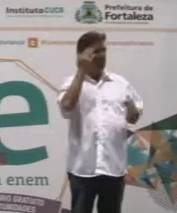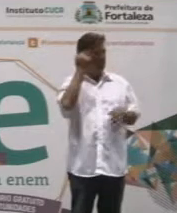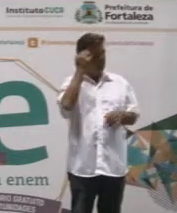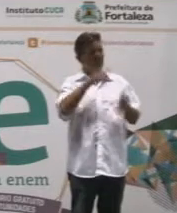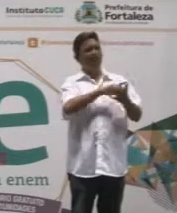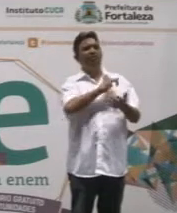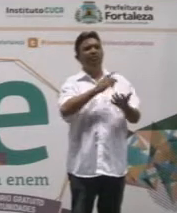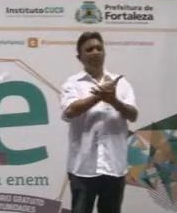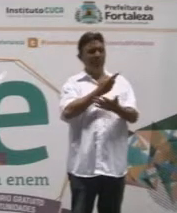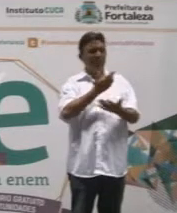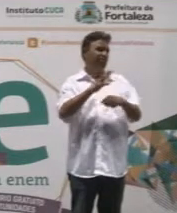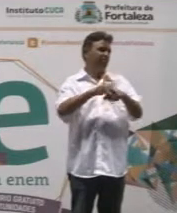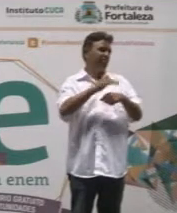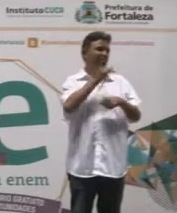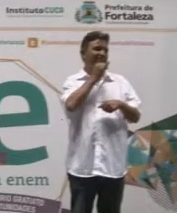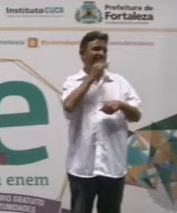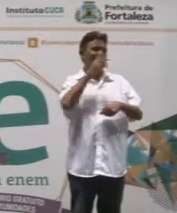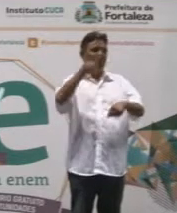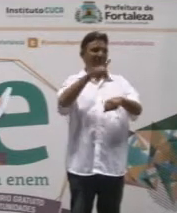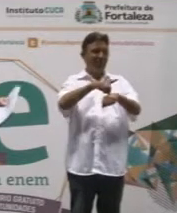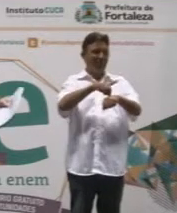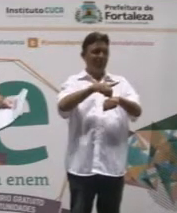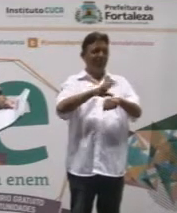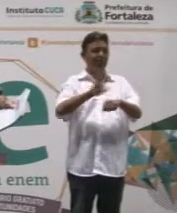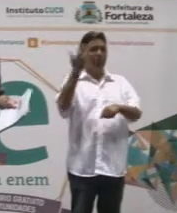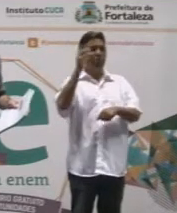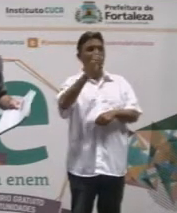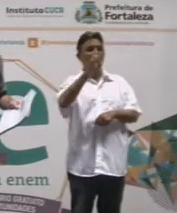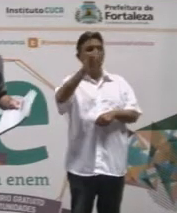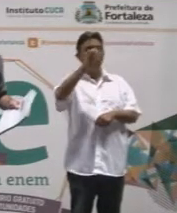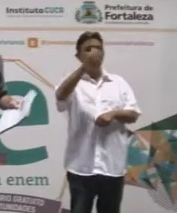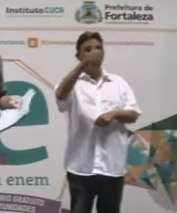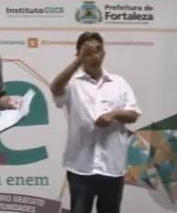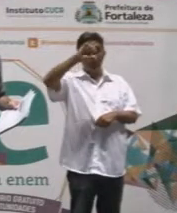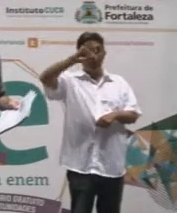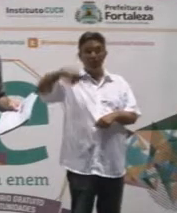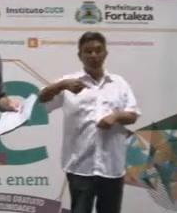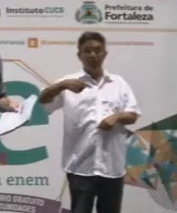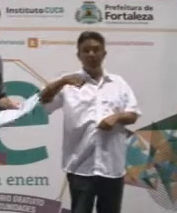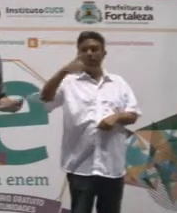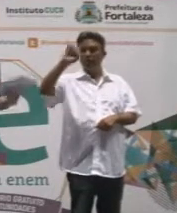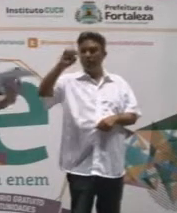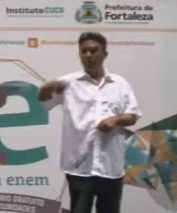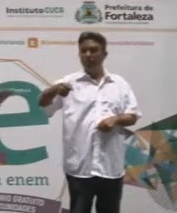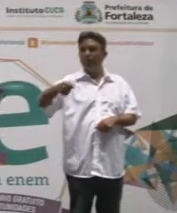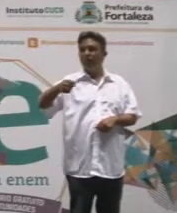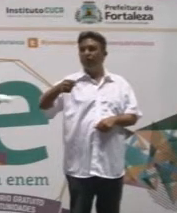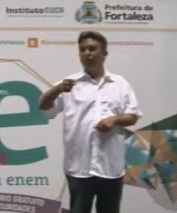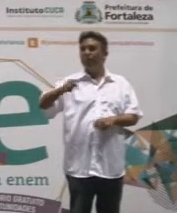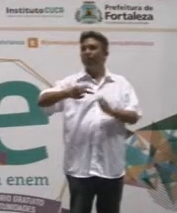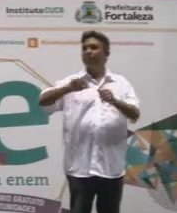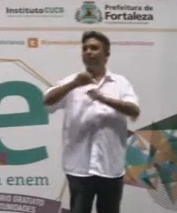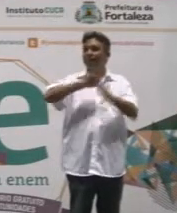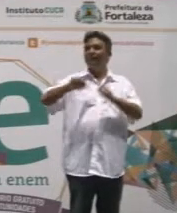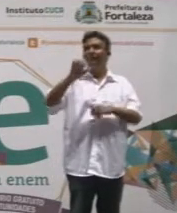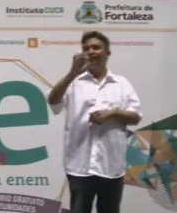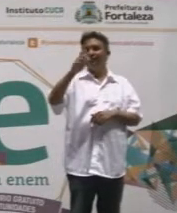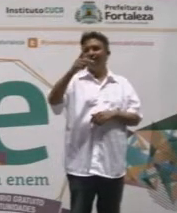isso, de uma doença qualquer, como a dengue. Aí de repente deu 9.000, 10.000, já virou epidemia.